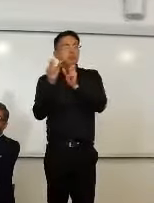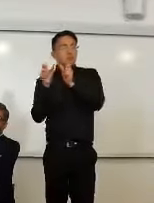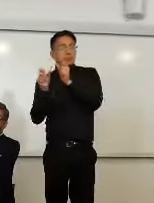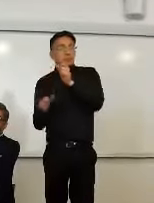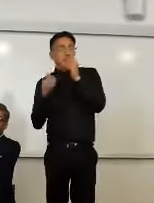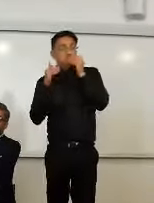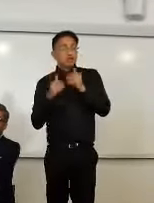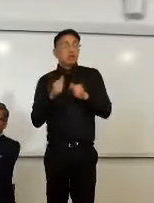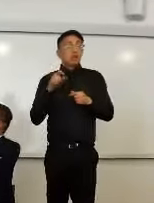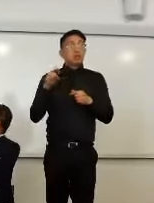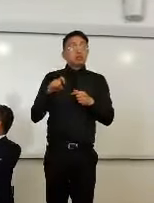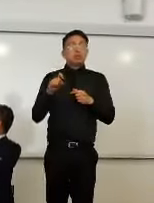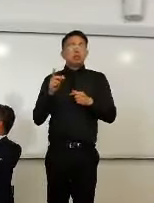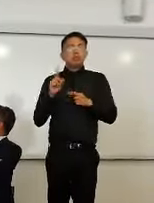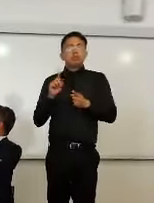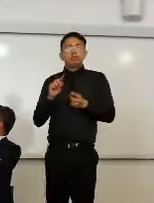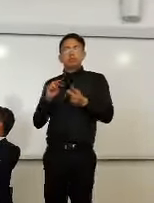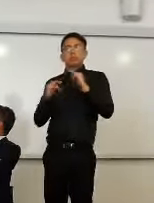así, ¿listo?